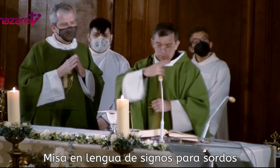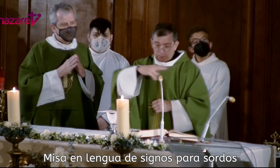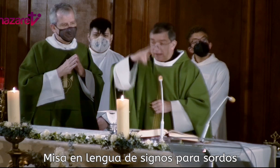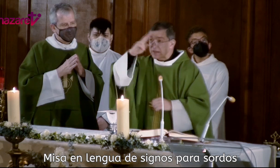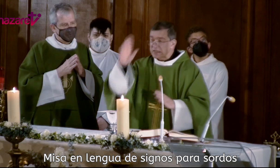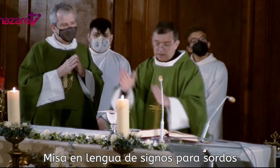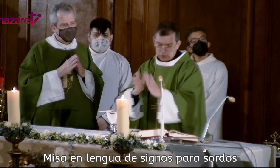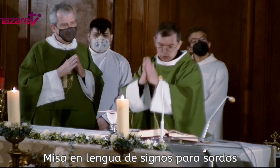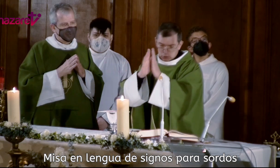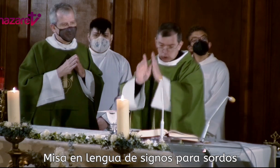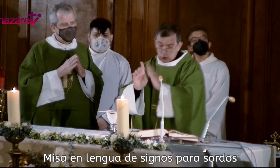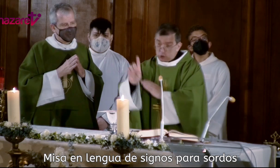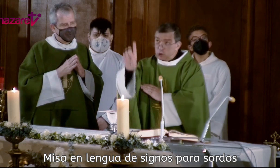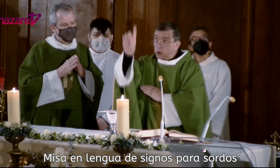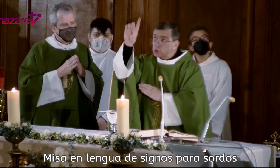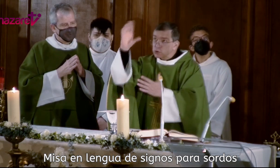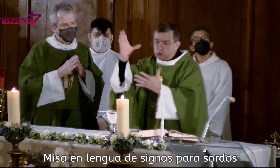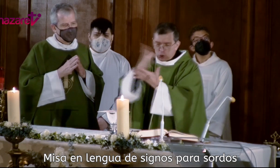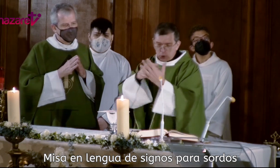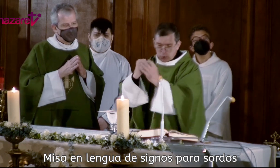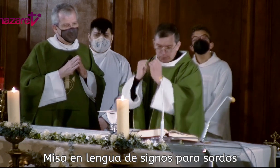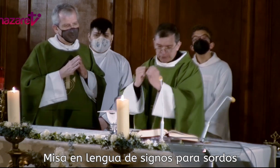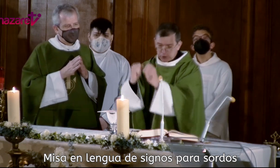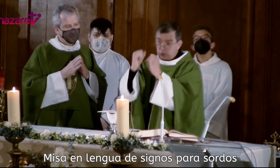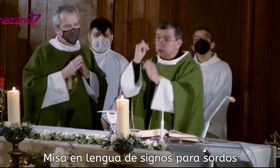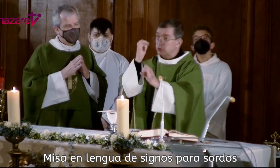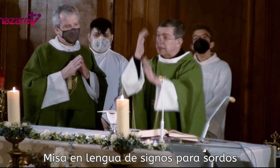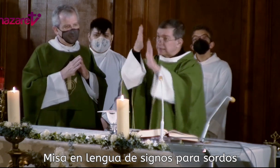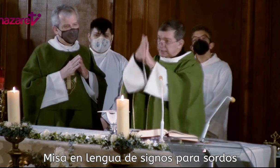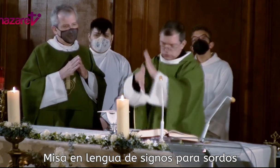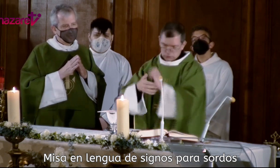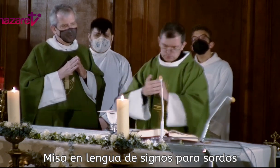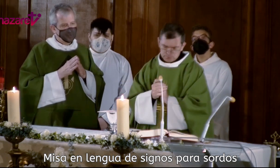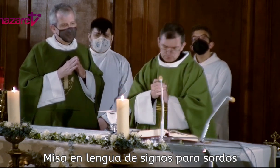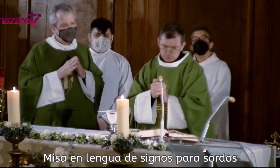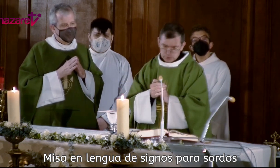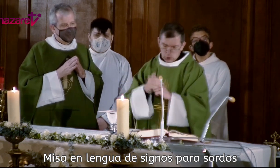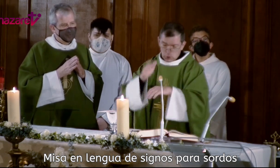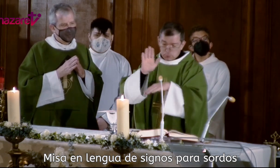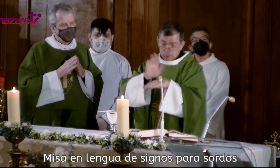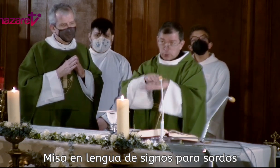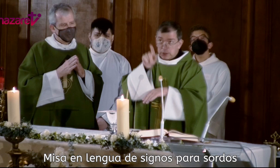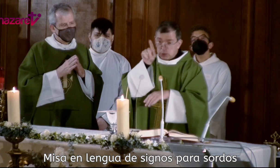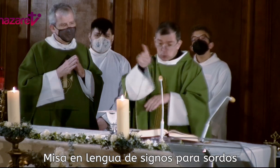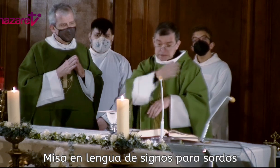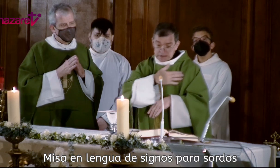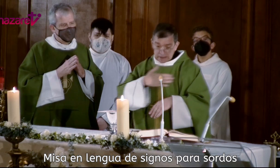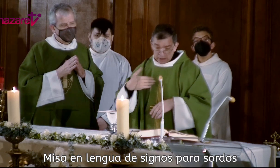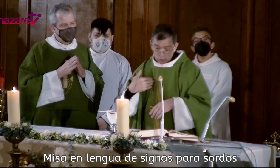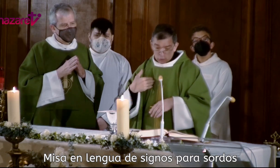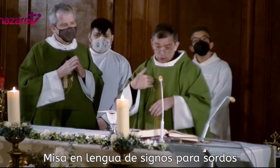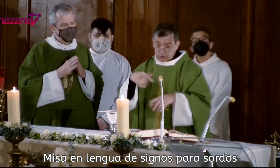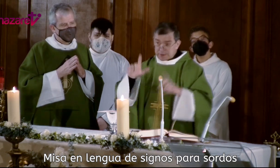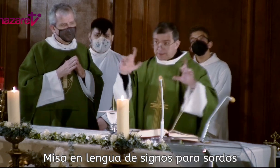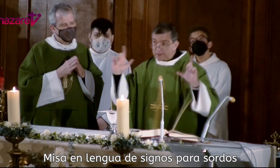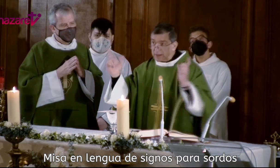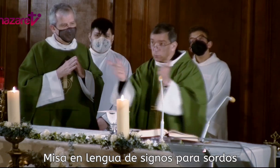Padre Santo, Dios Todopoderoso y Eterno, porque tú has querido reunir